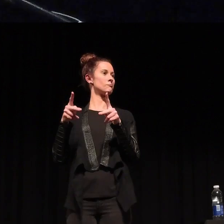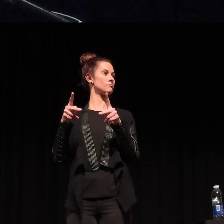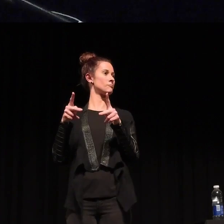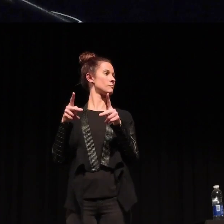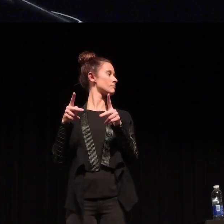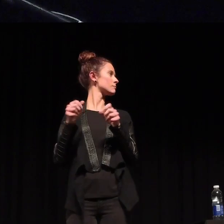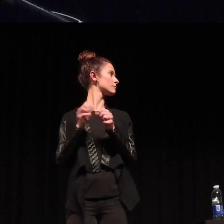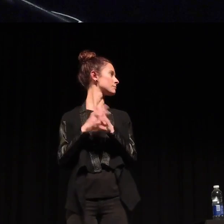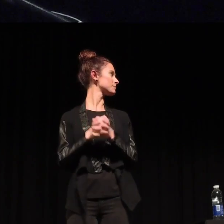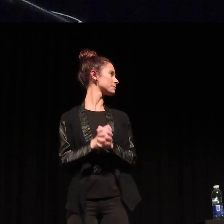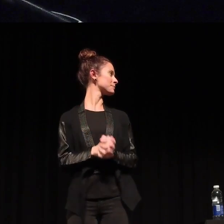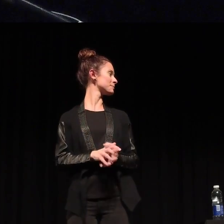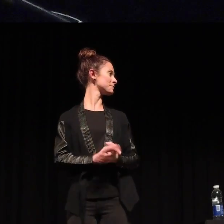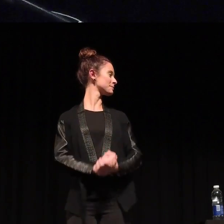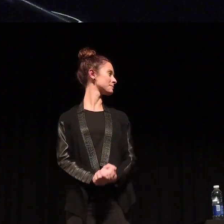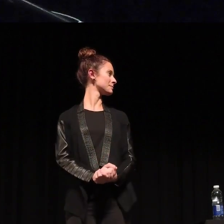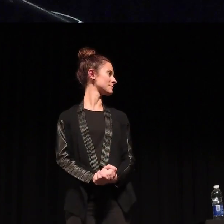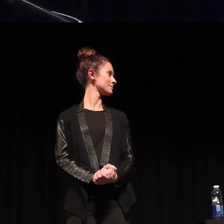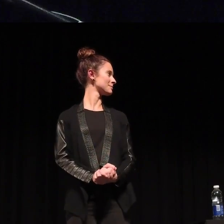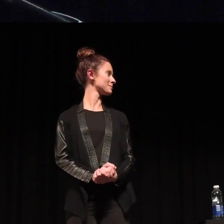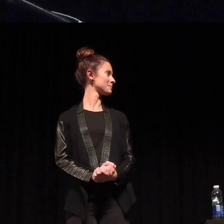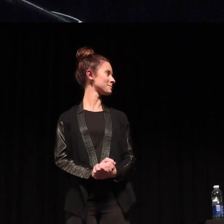Jean.